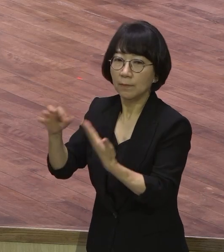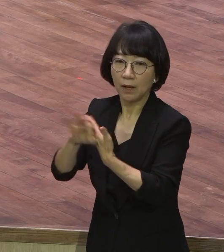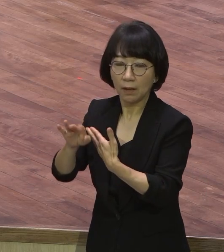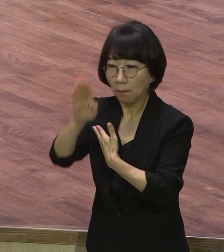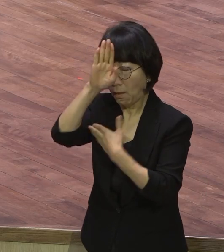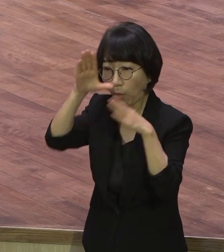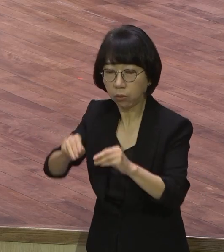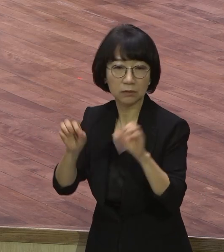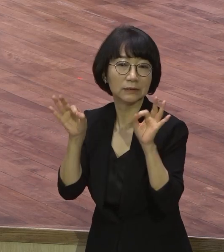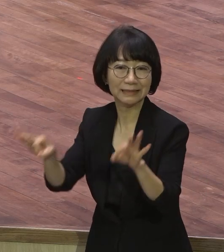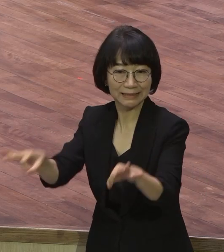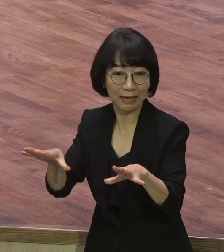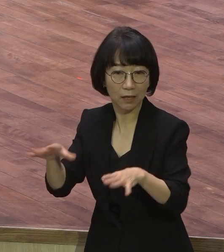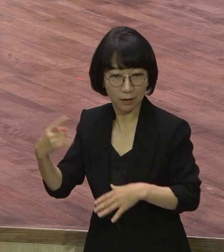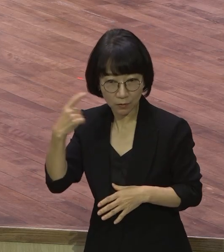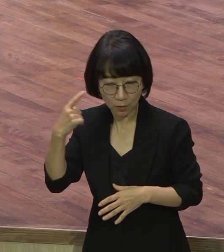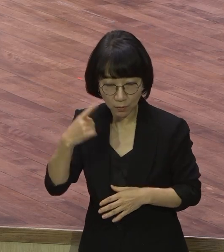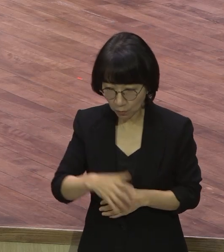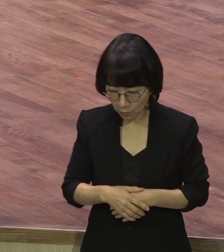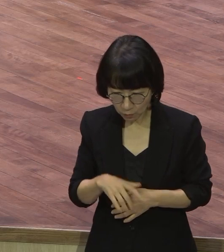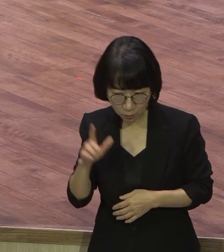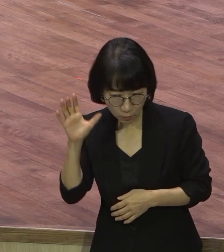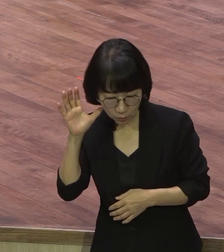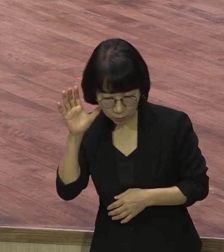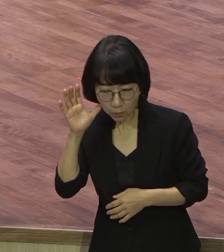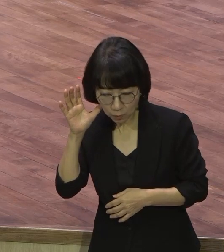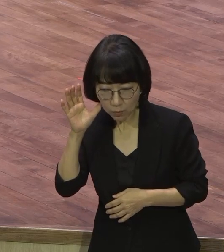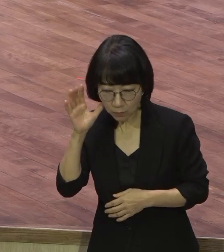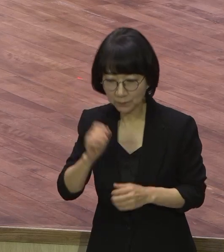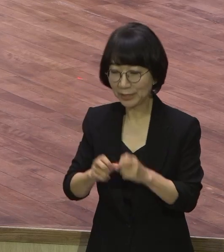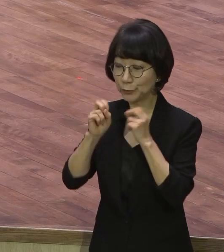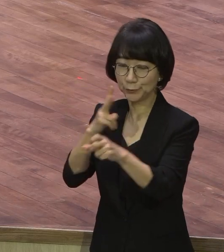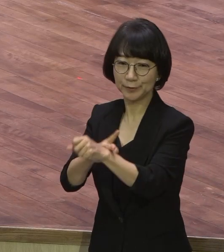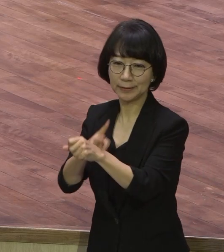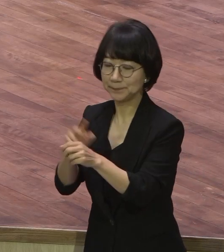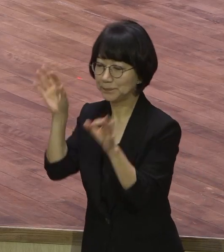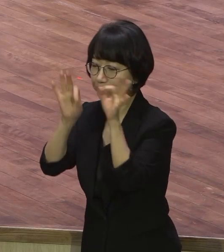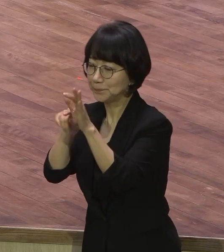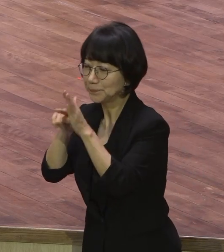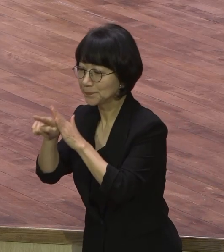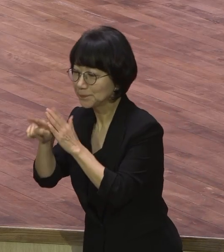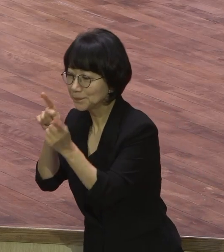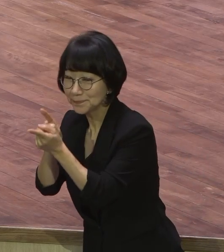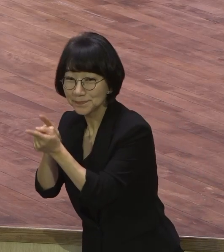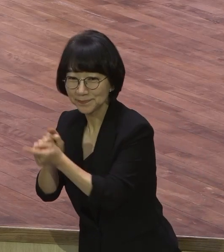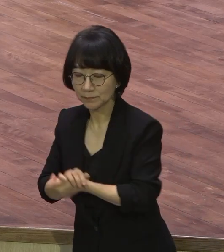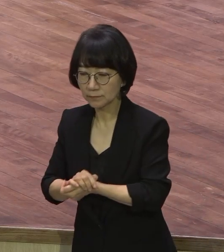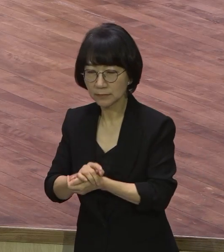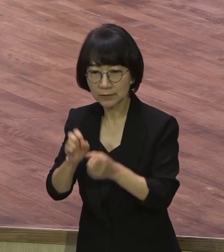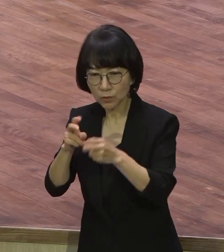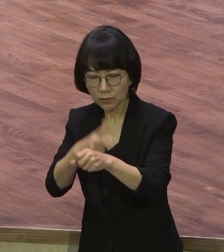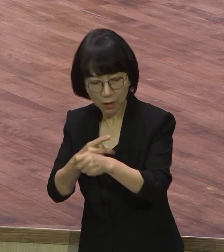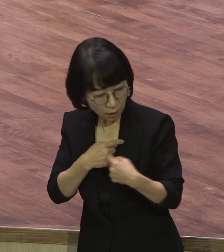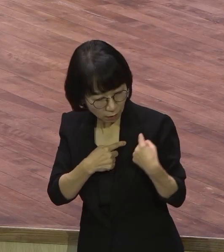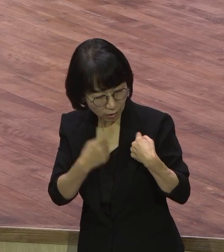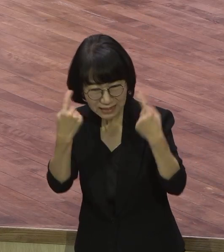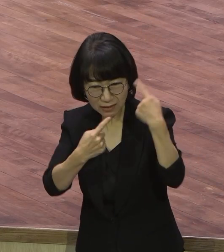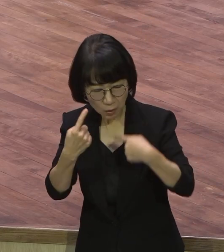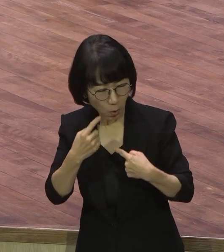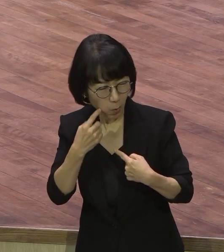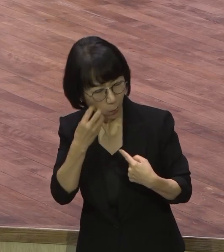말을 했어요. 그러니까 이 양반이 이 성교사 찾아갔어요. 성교사가 보더니 이 약을 준